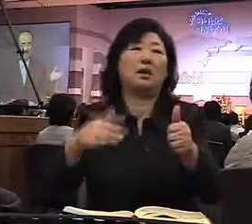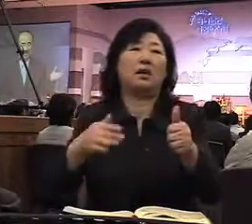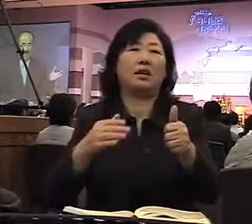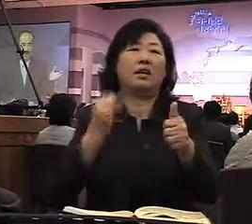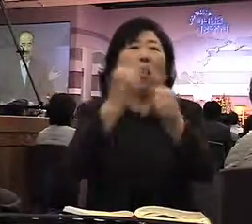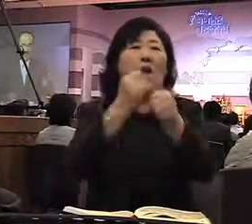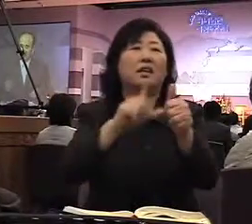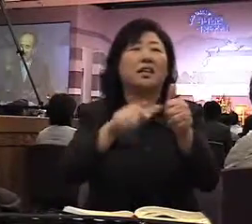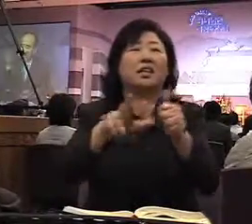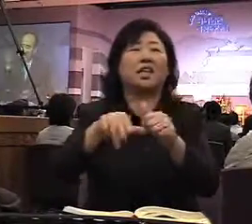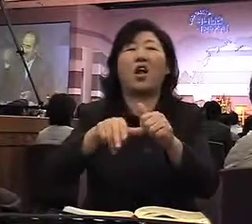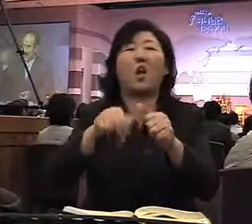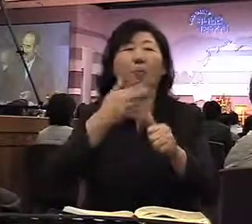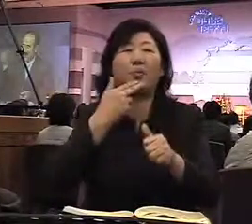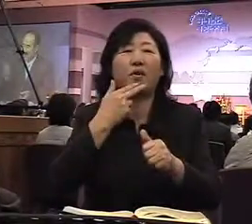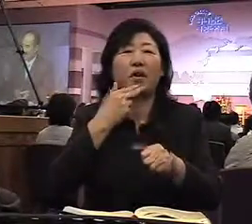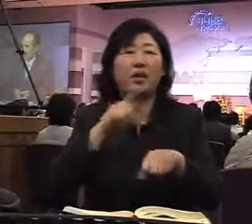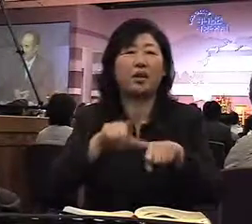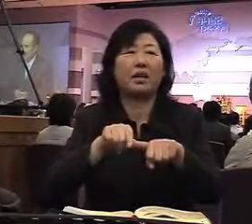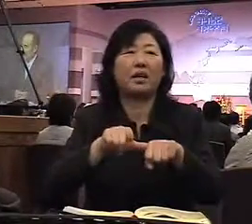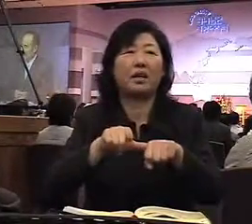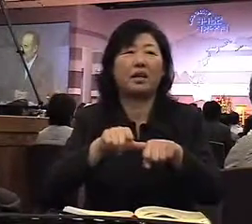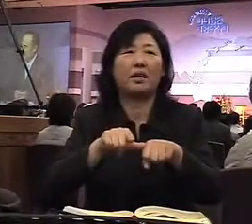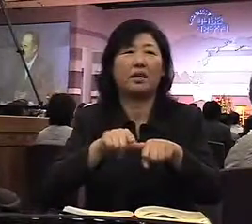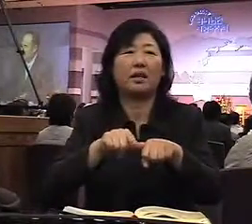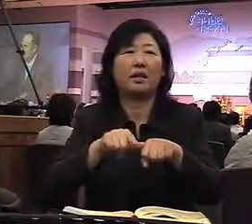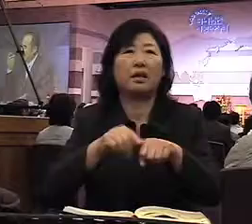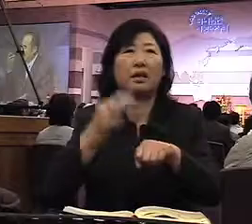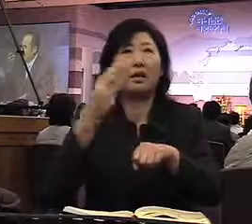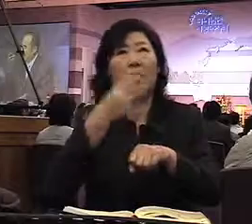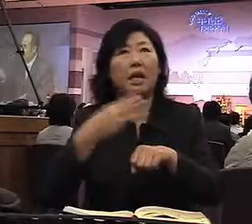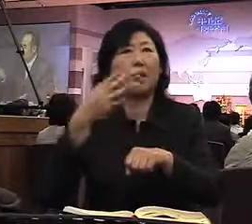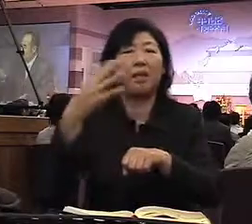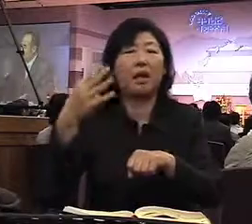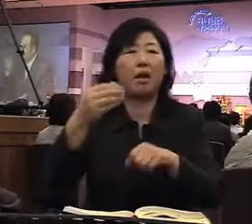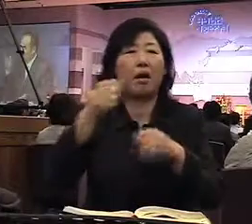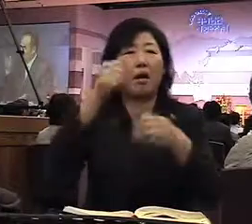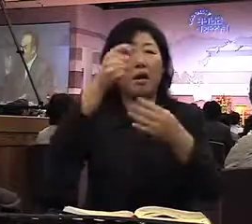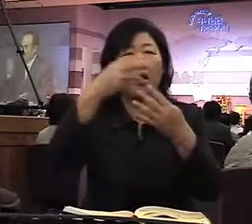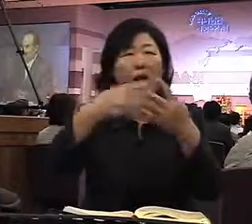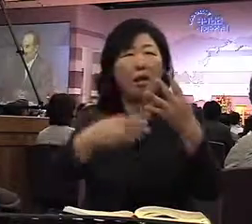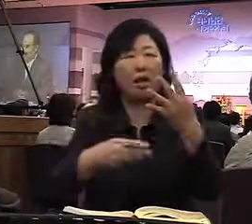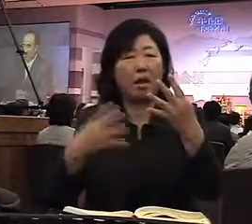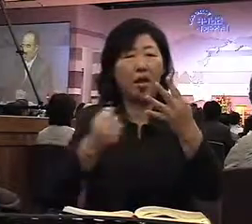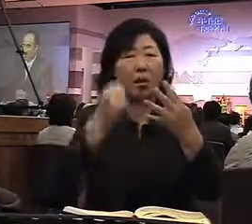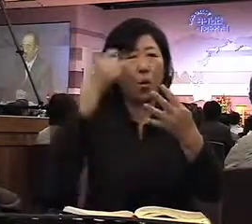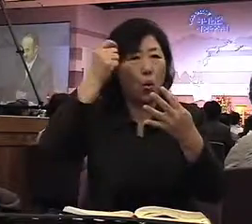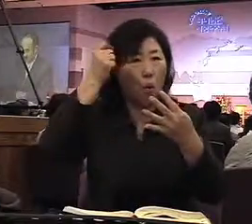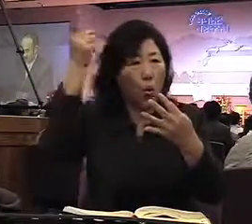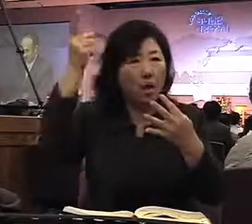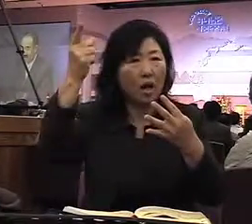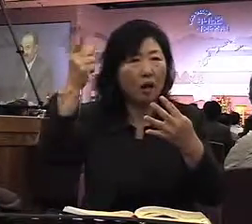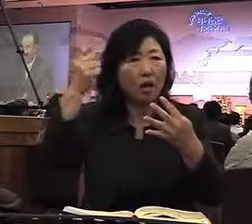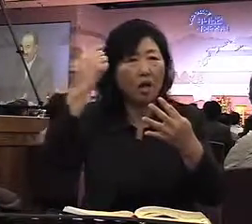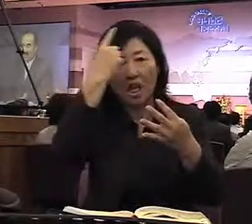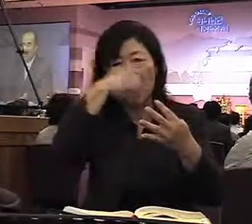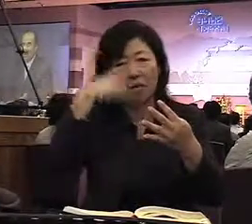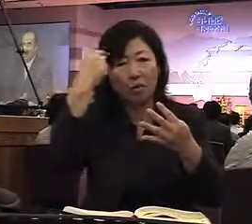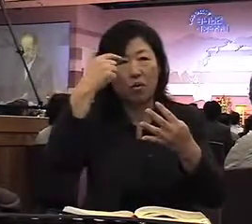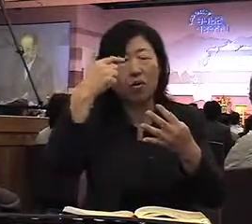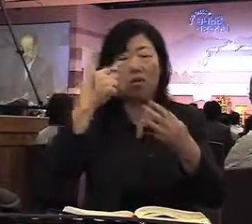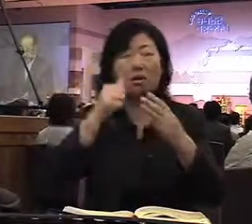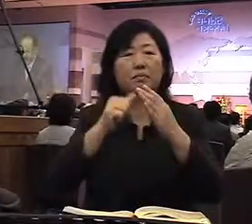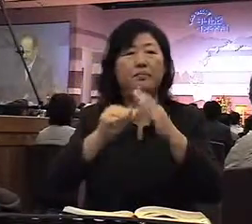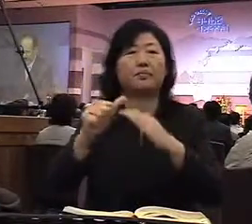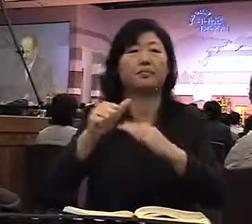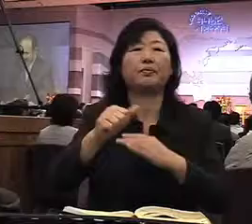없다. 땅콩 한 가지 가지고 300가지를 발명했던 위대한 인물입니다. 조지 워싱턴 카버.